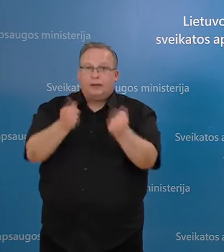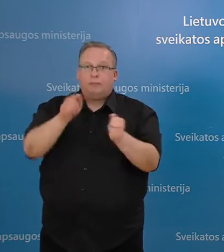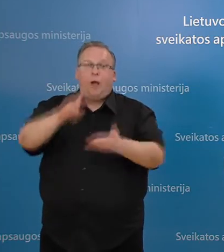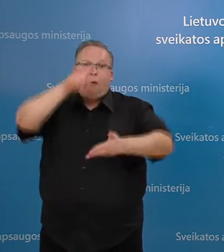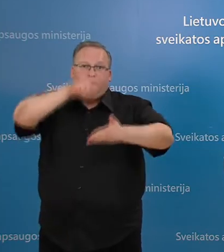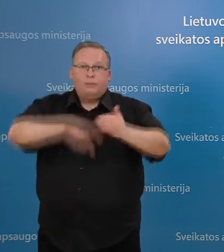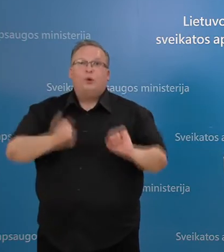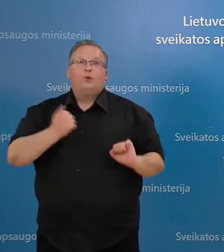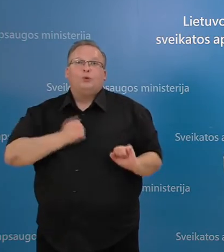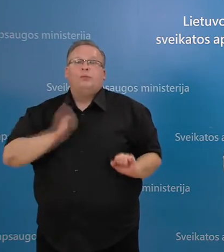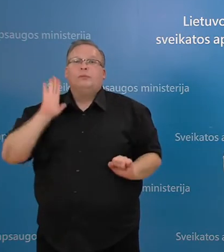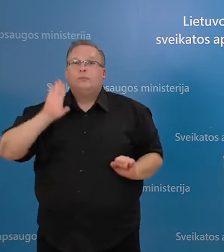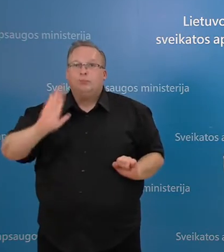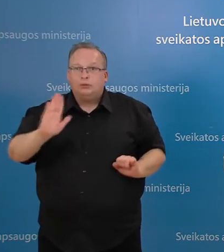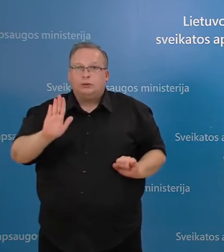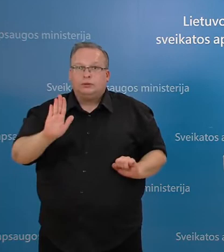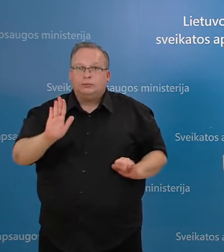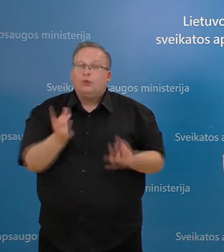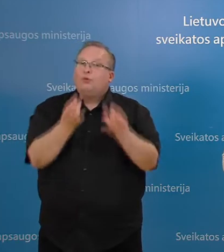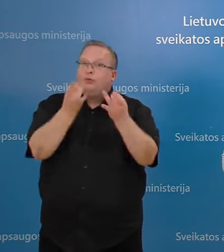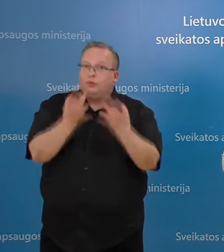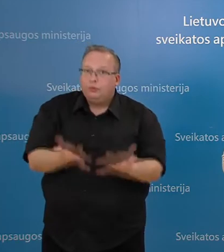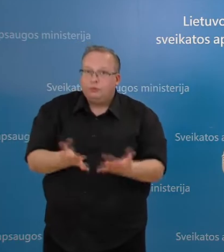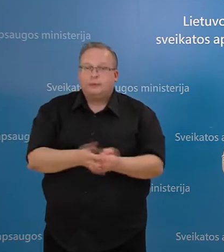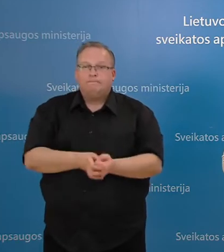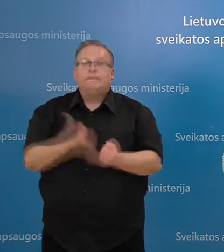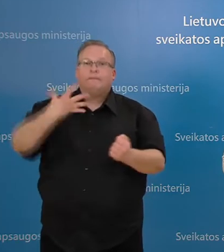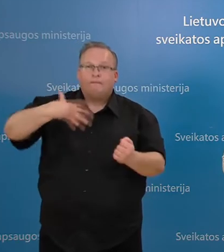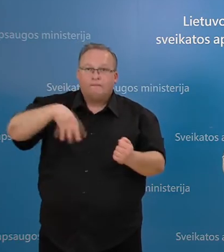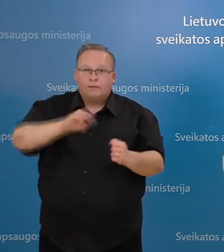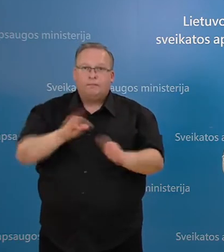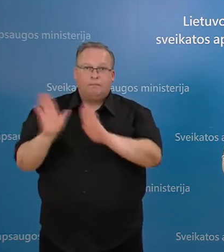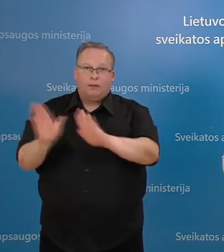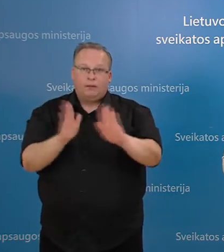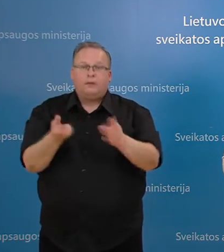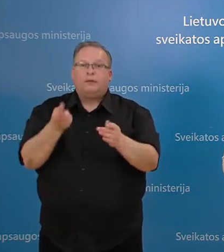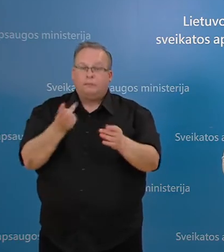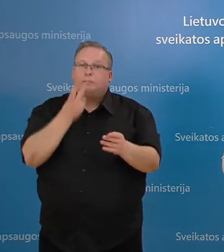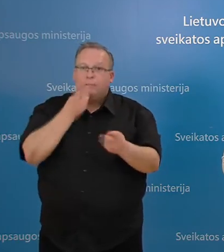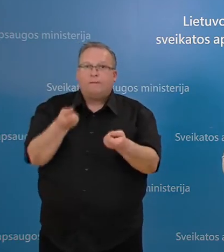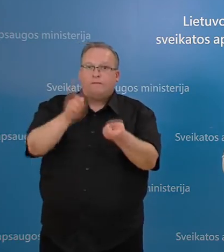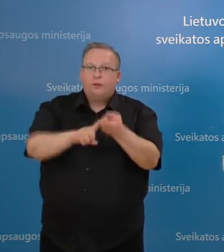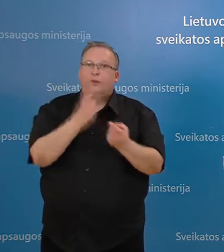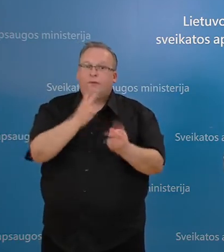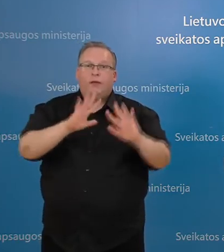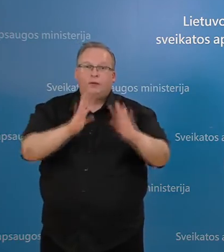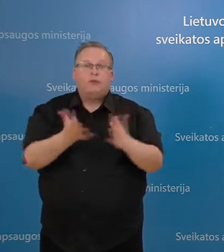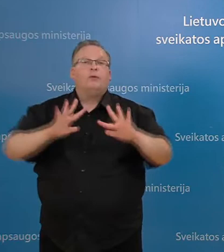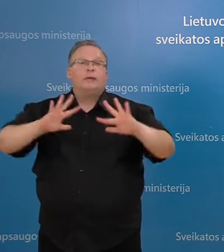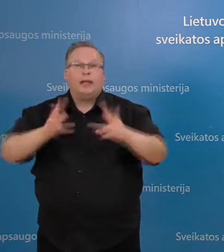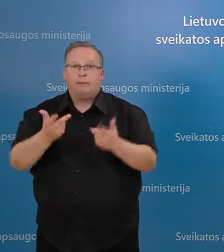kaip sakau, turi būti tikrai santūrus. Ir na, visa situacija priklausys nuo mano nuomonė nuo dviejų dalykų. Tai nuo to,